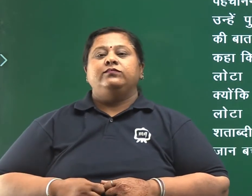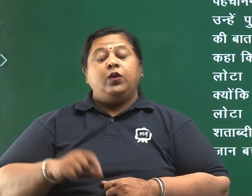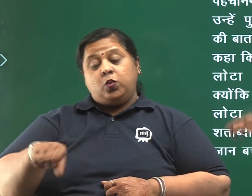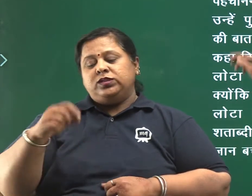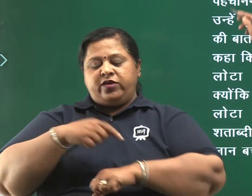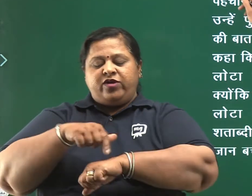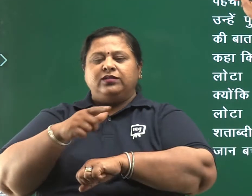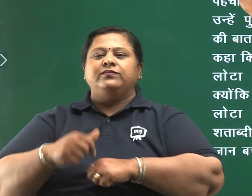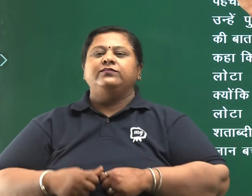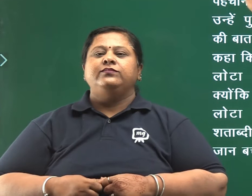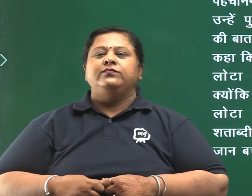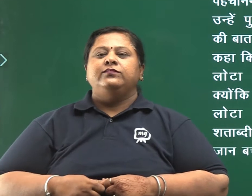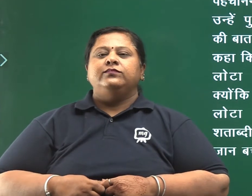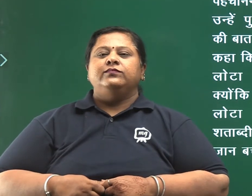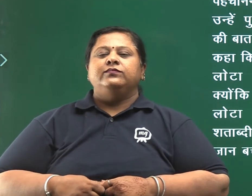उसी वक्त